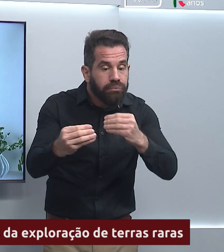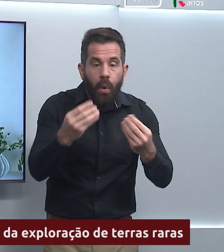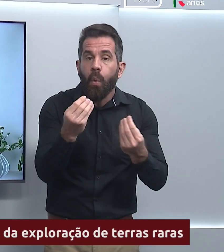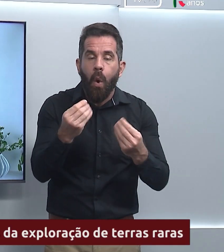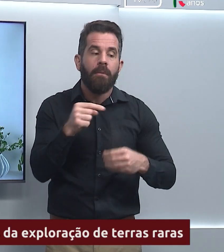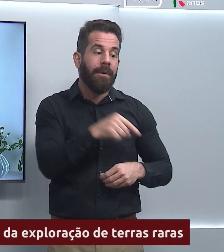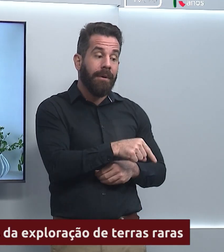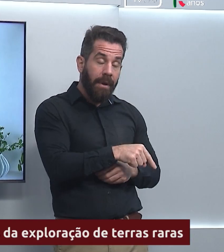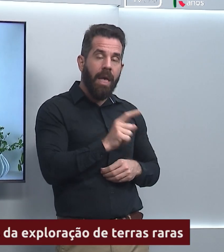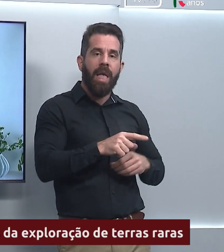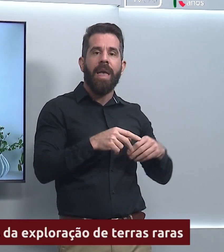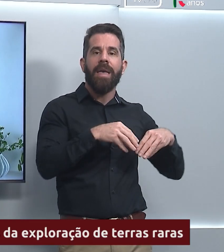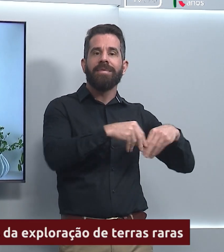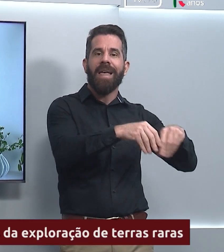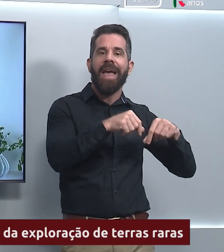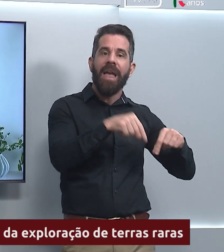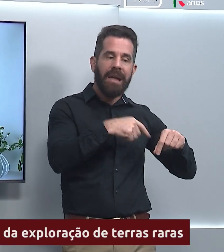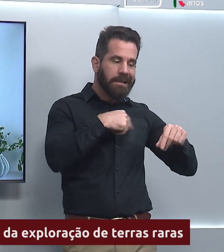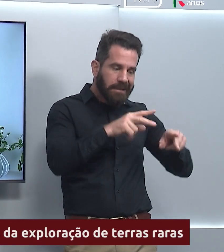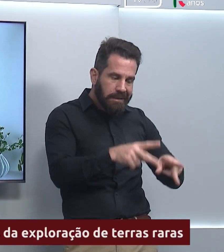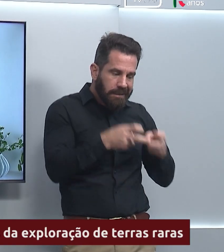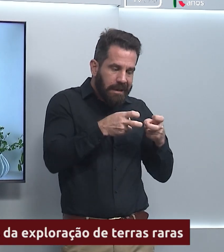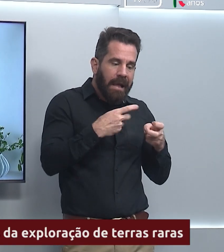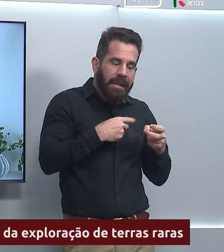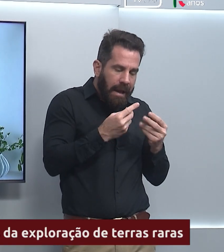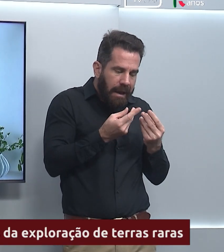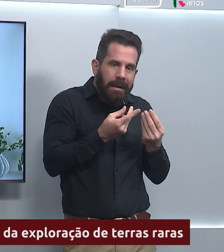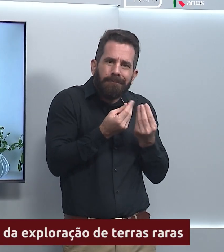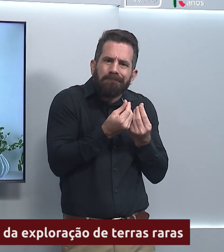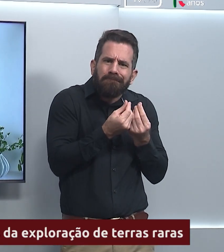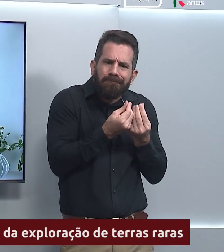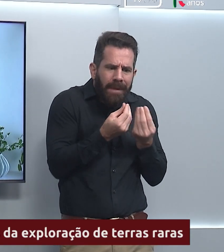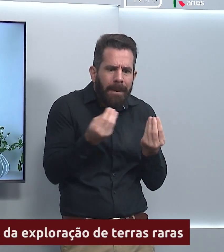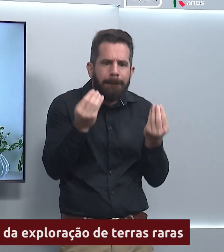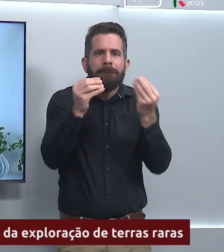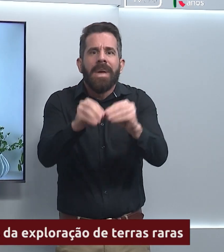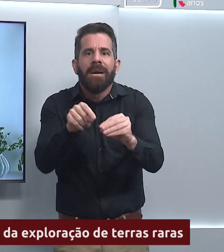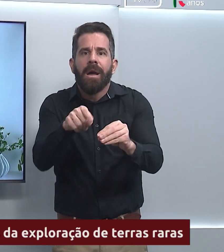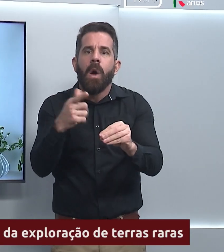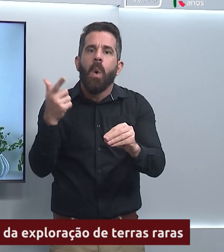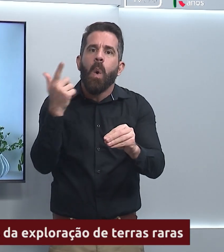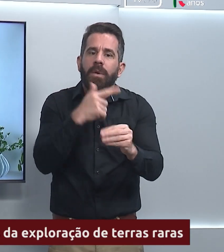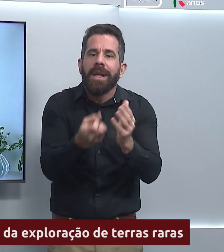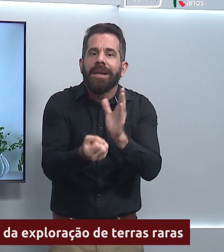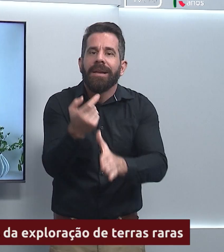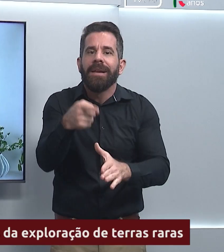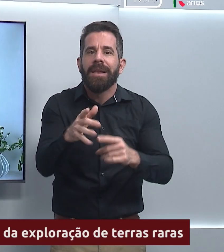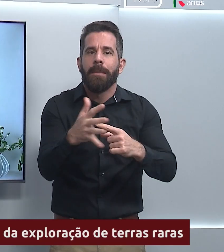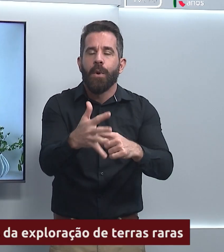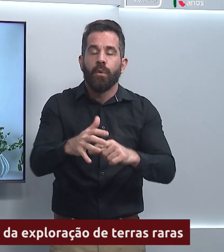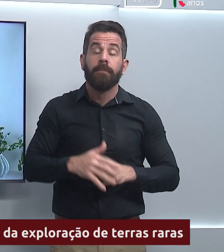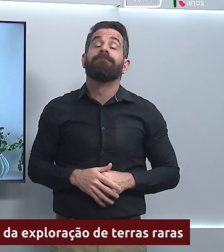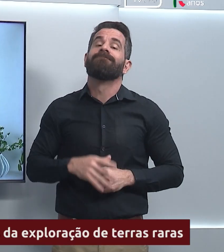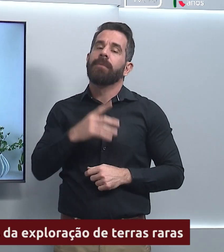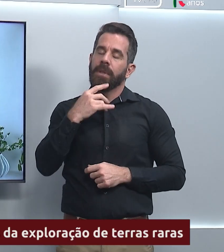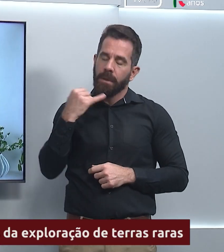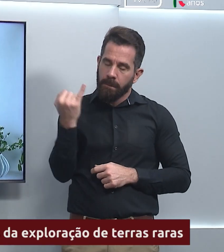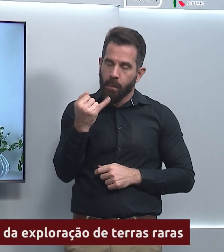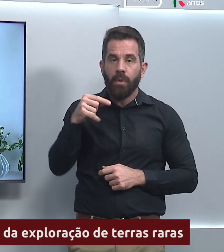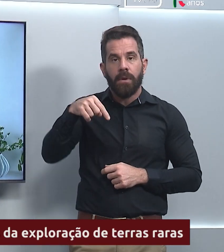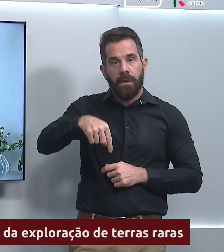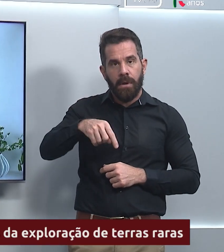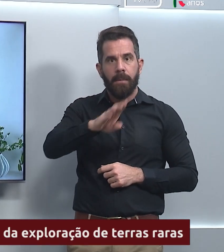terras raras para a composição desses motores. Então, sim, é importante para o país ter essa fonte de